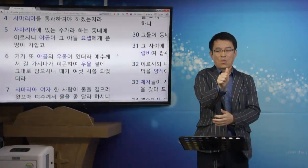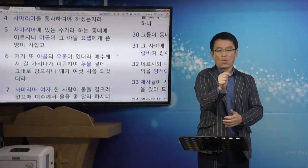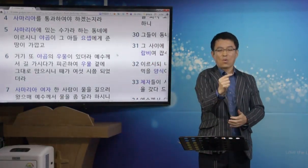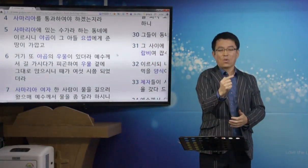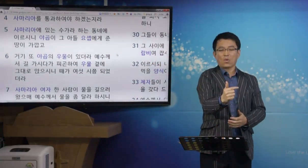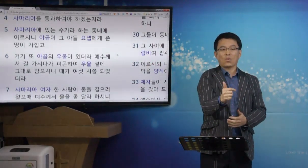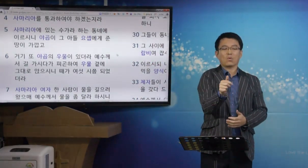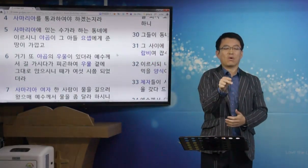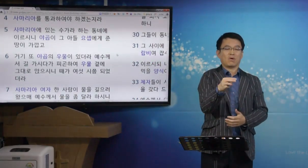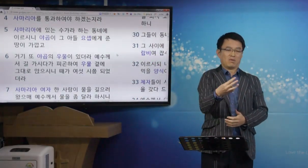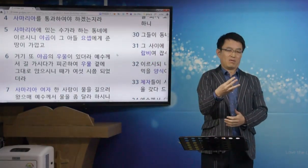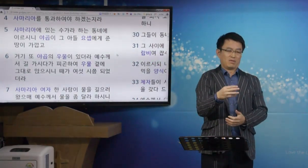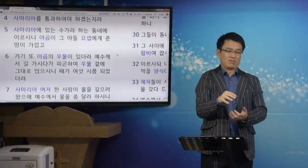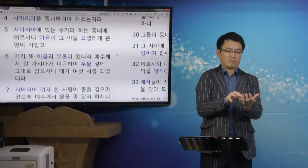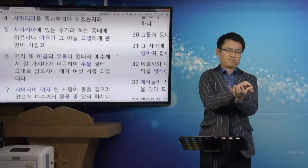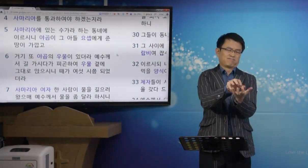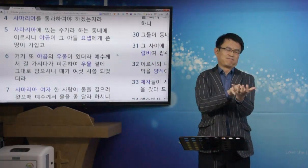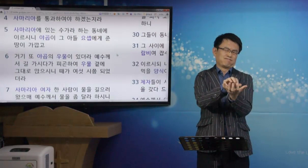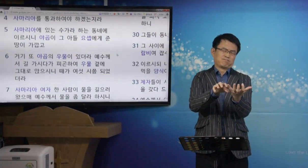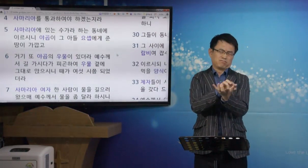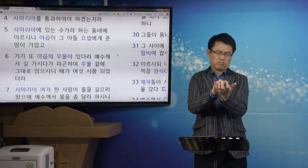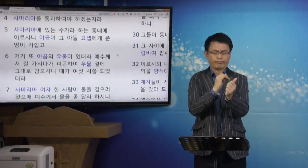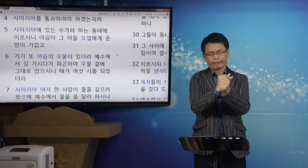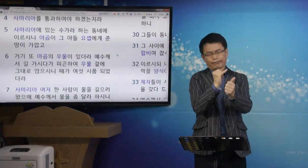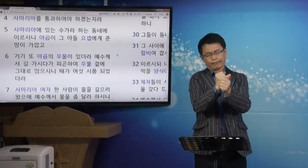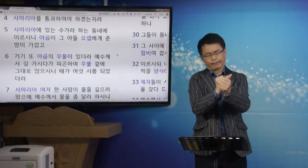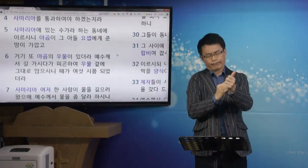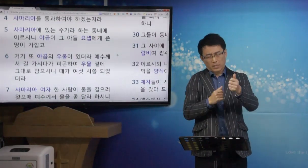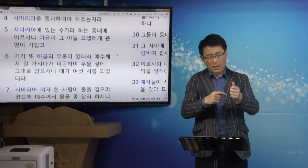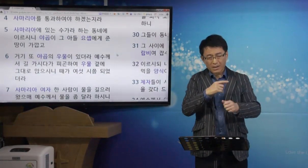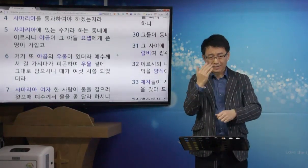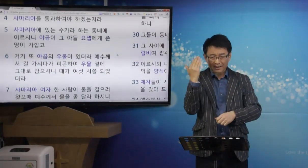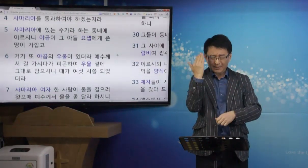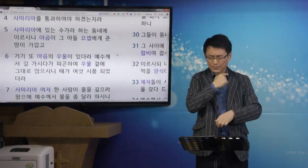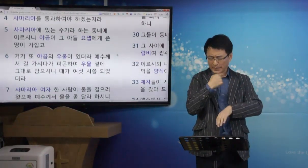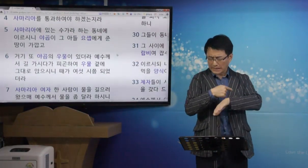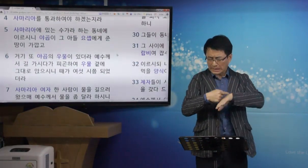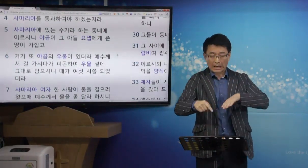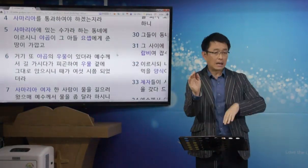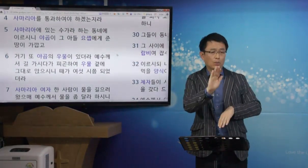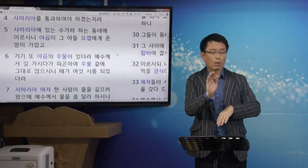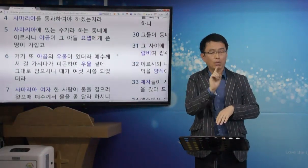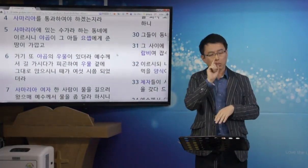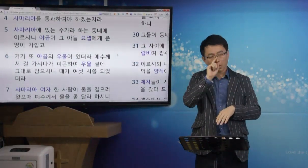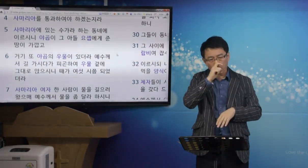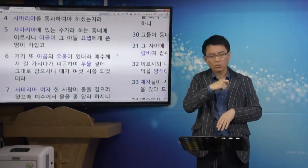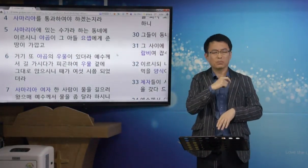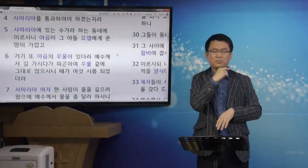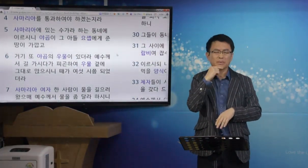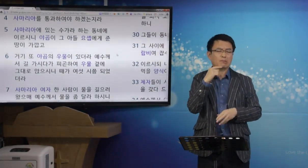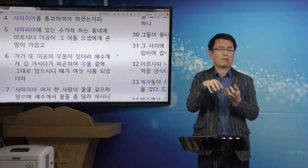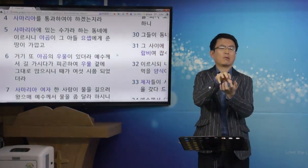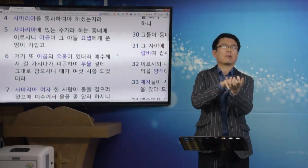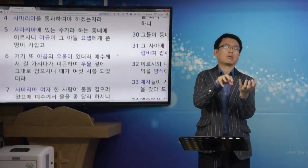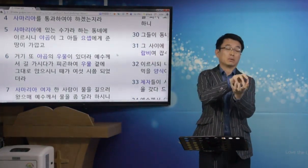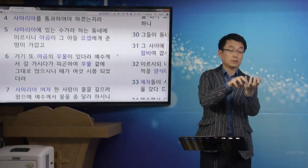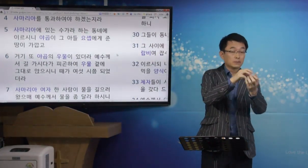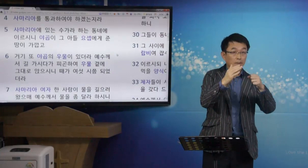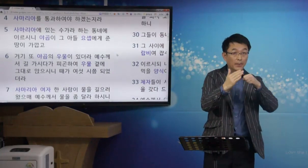이제 혼혈이 그 아수르 사람들과 이스라엘 북이스라엘 사람들이 결혼을 해서